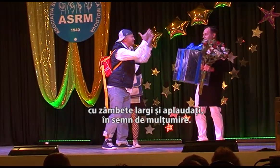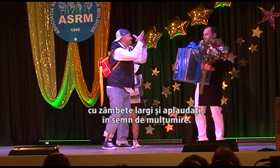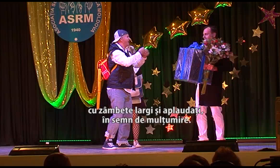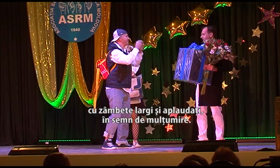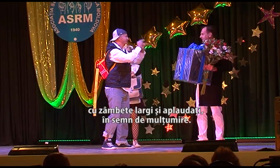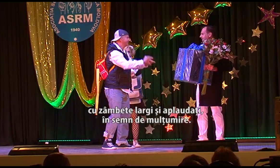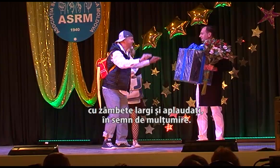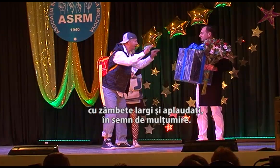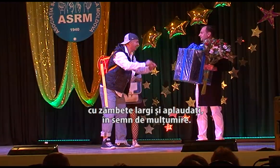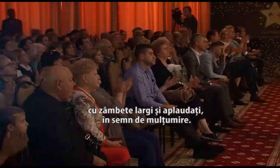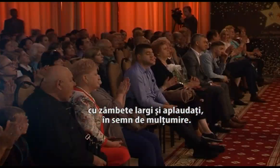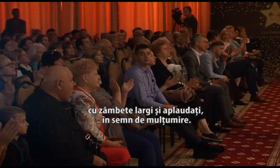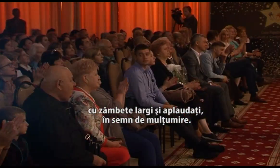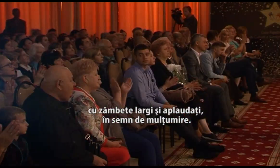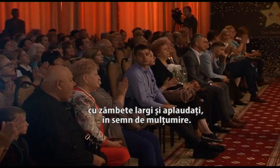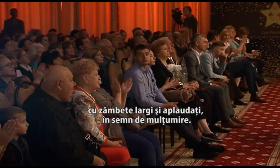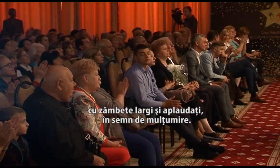și aplaudați, în semn de mulțumire.